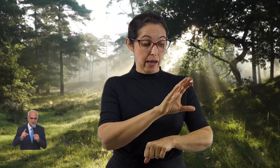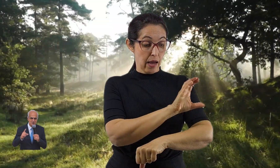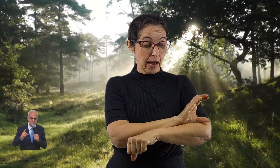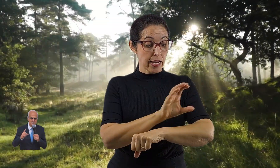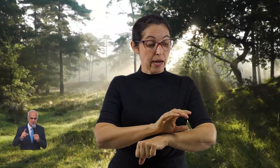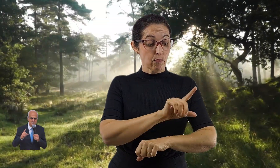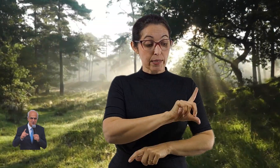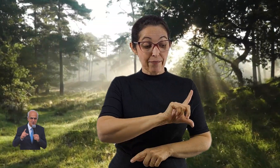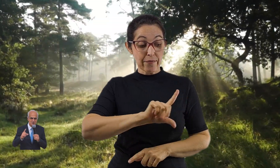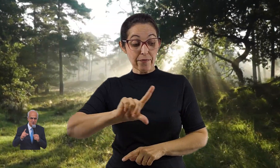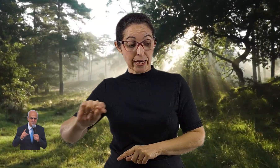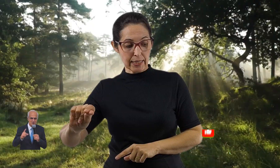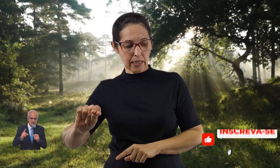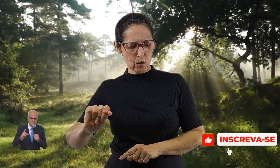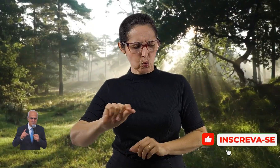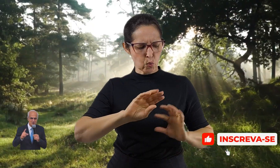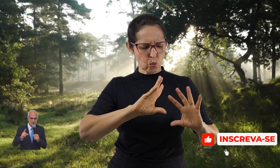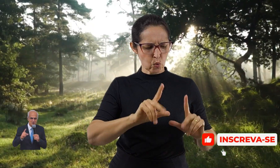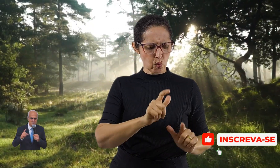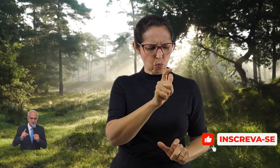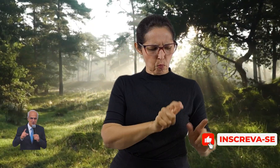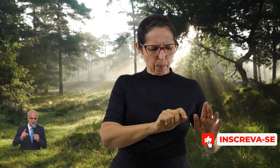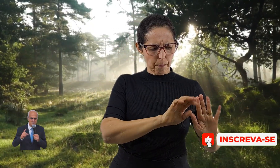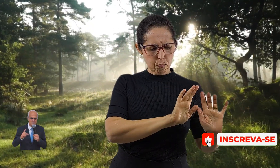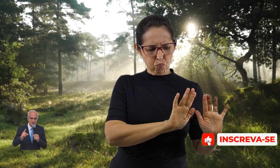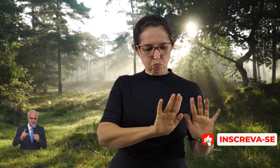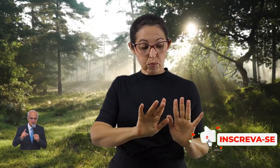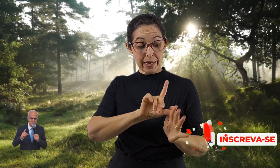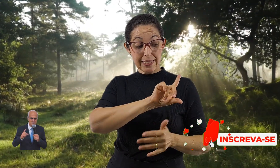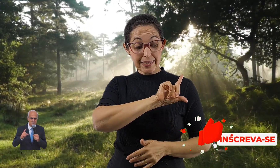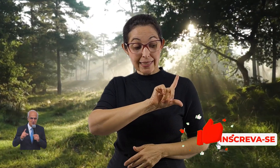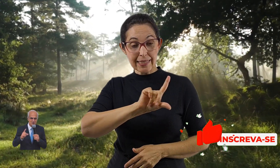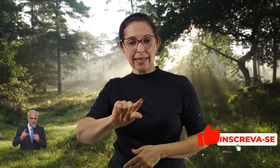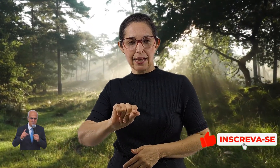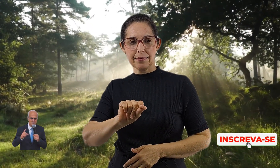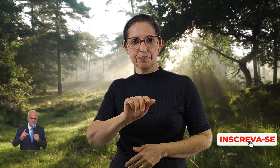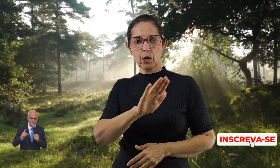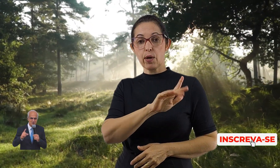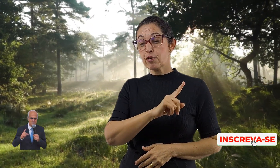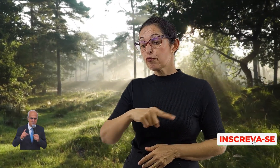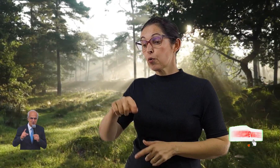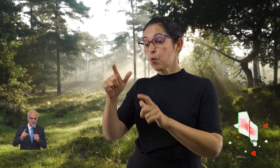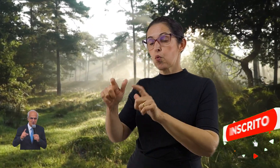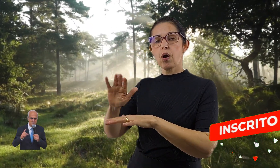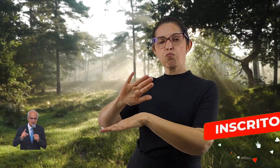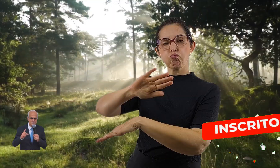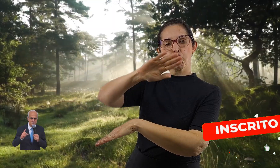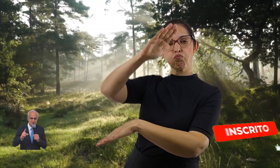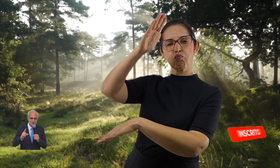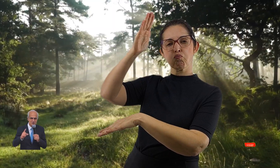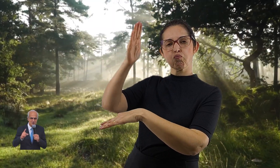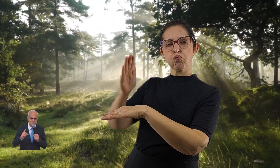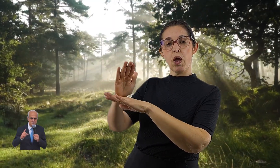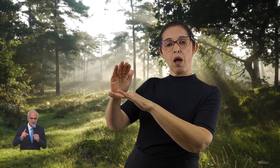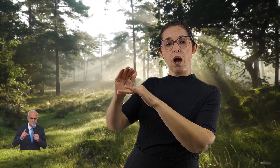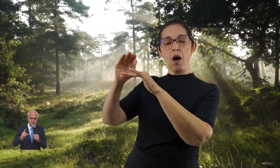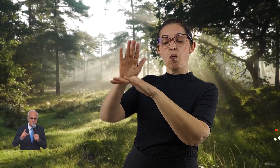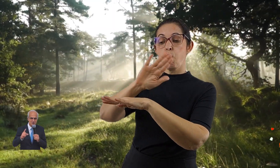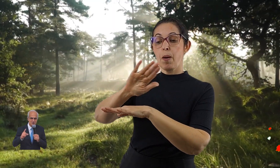terra é de vocês. Vocês vão tirar todo mundo dali. E diz a palavra do Senhor que eles conquistaram os lugares altos. Mas